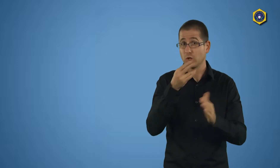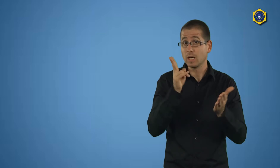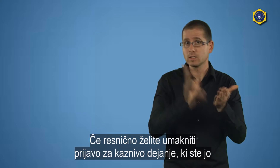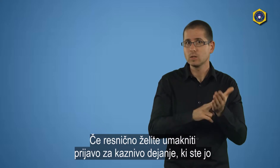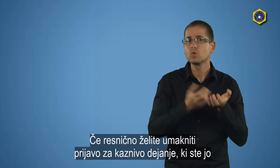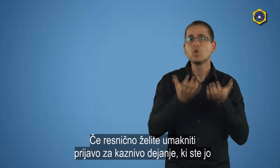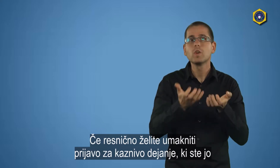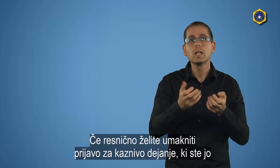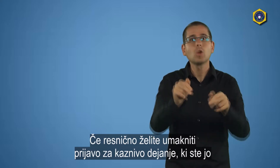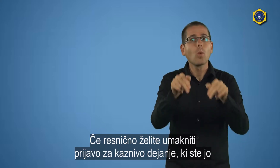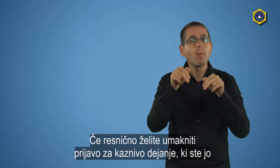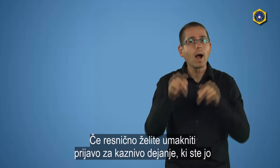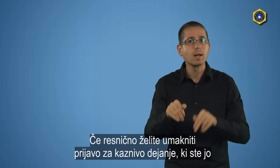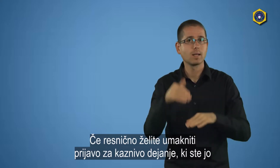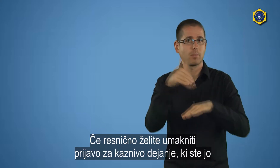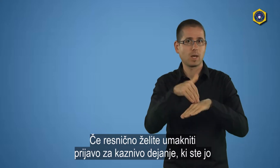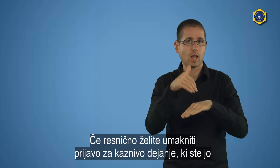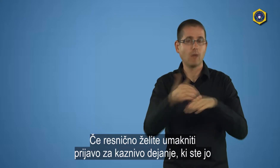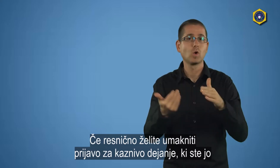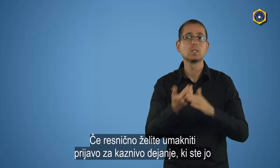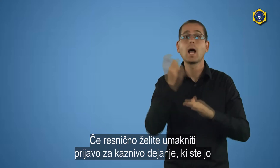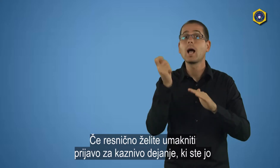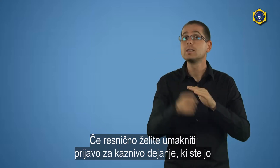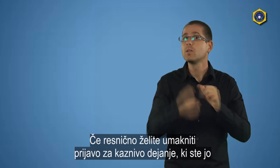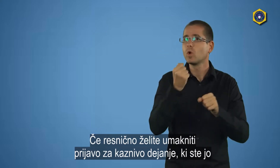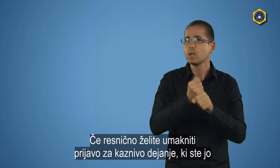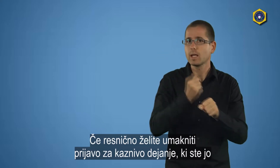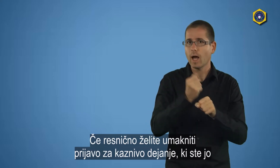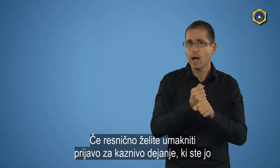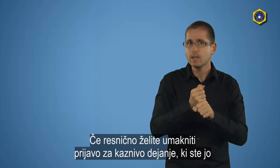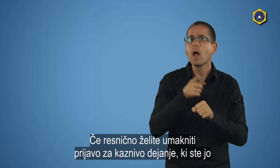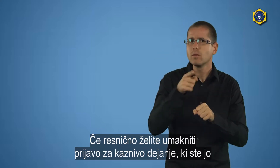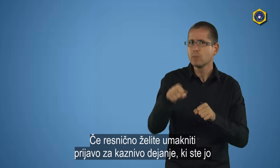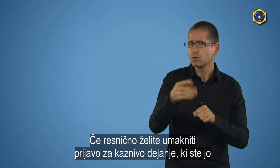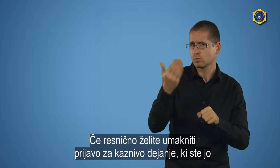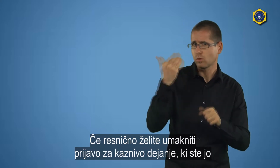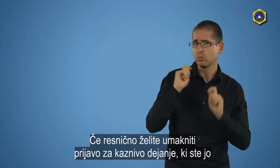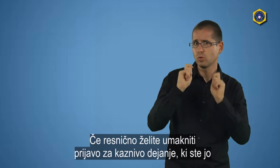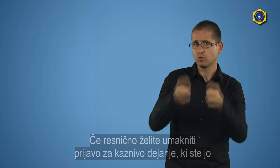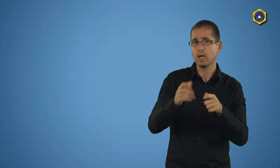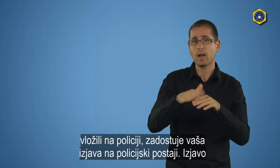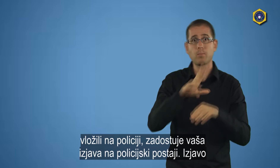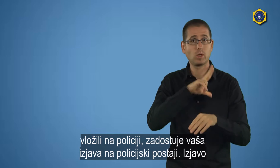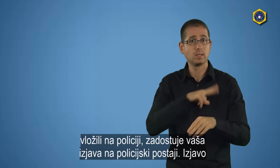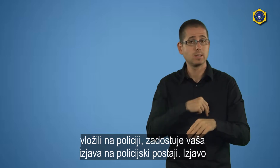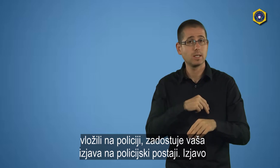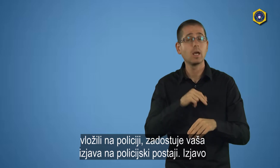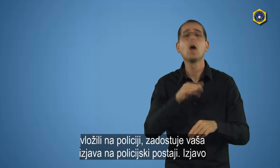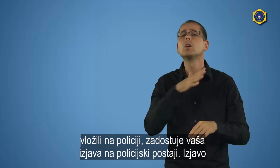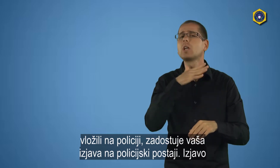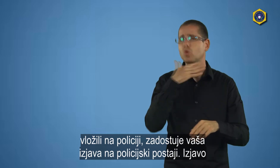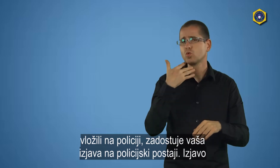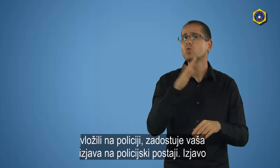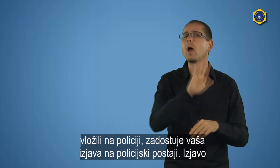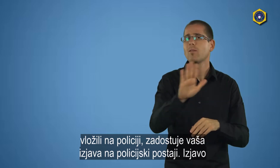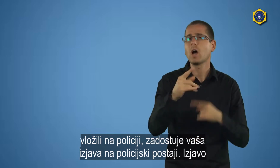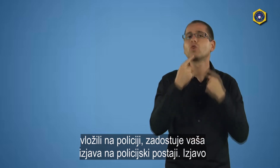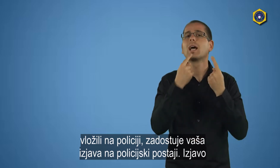Če resnično želite umakniti prijavo za kaznivo dejanje, ki ste jo vložili na policiji, zadostuje vaša izjava na